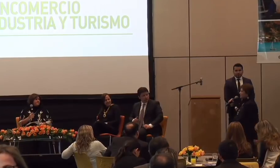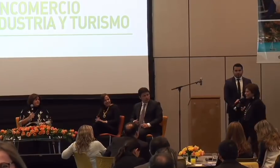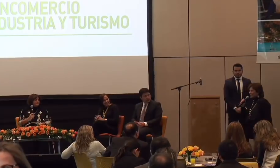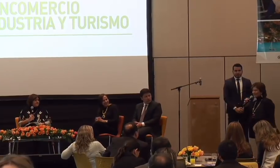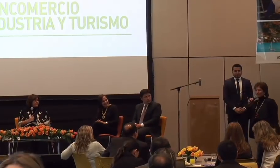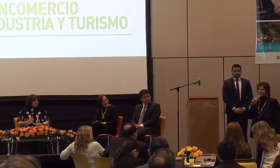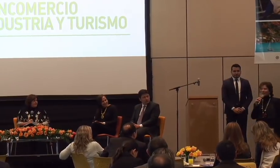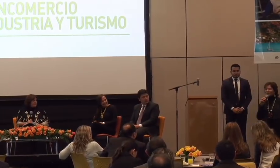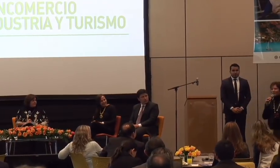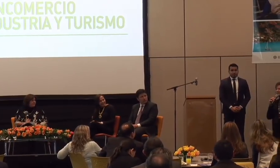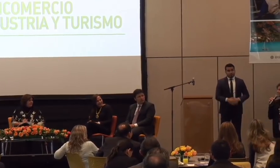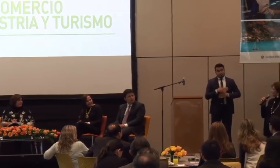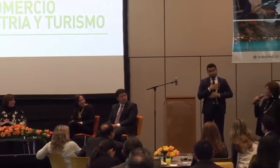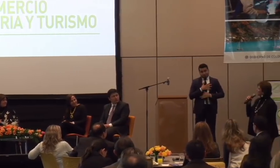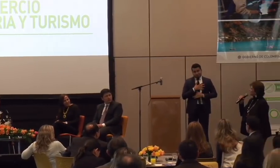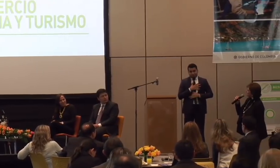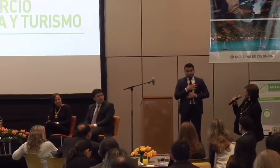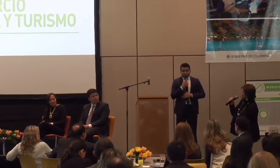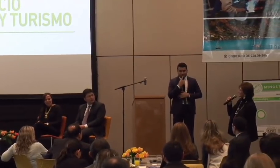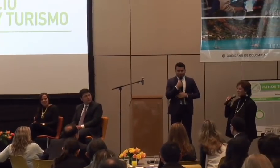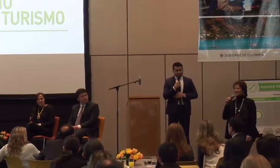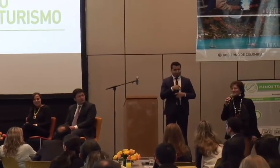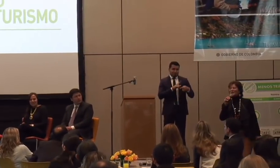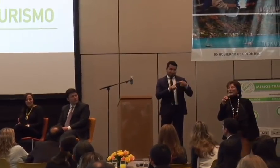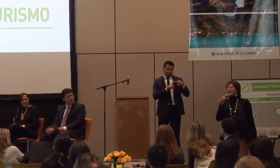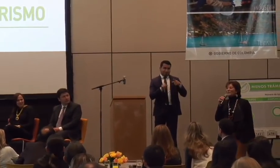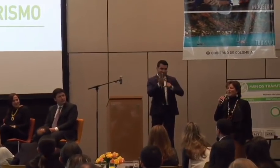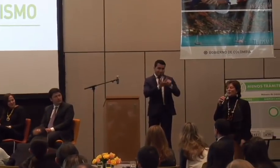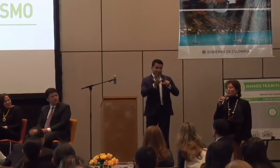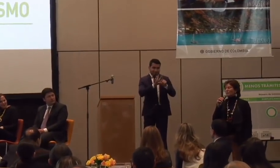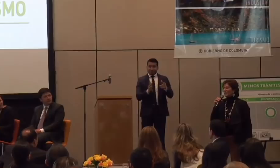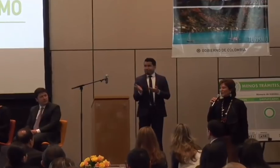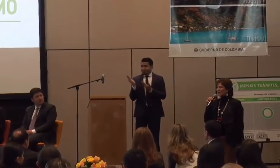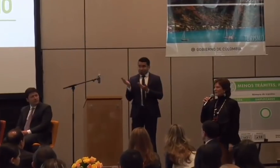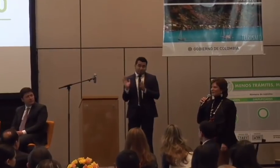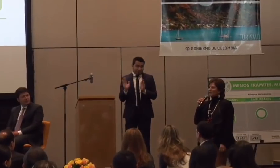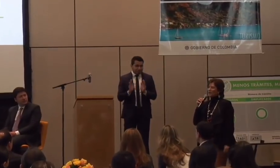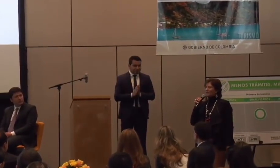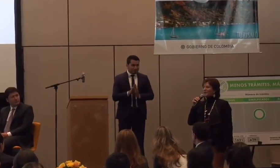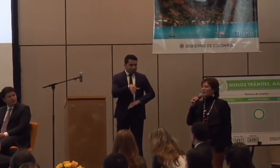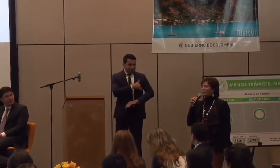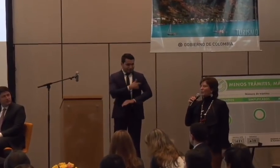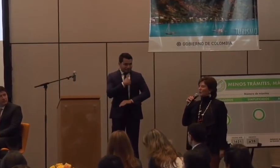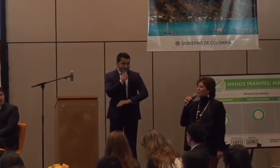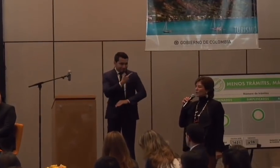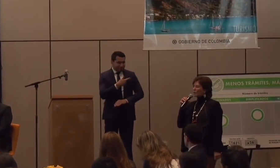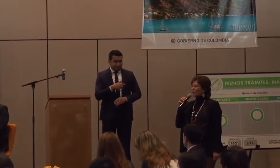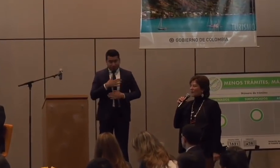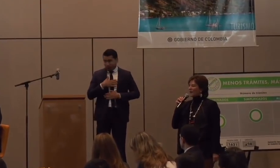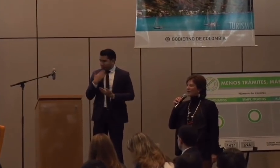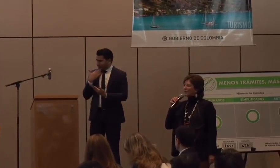pues yo diría yo diría que debe ser al revés primero el vídeo como dice la ministra pero quiero agradecerle que me haya invitado